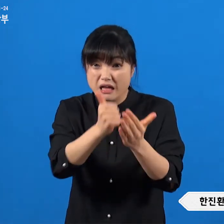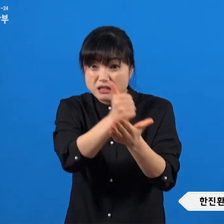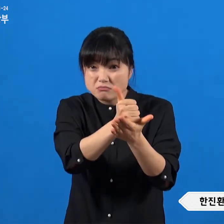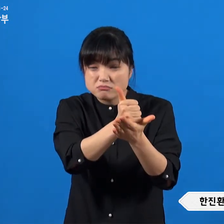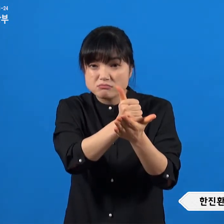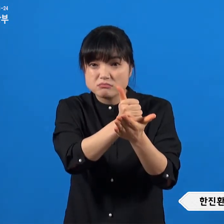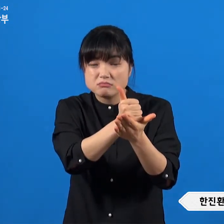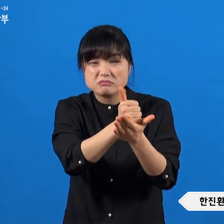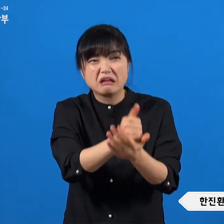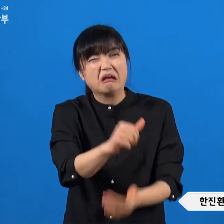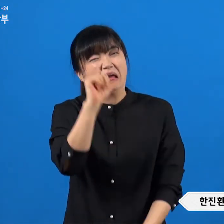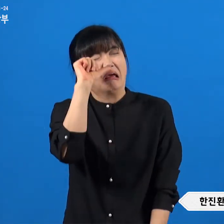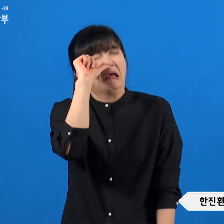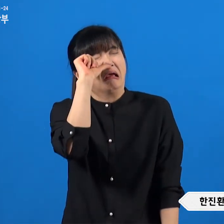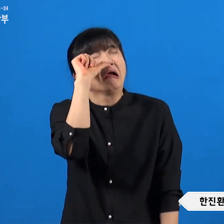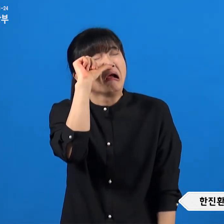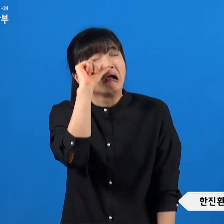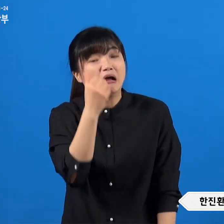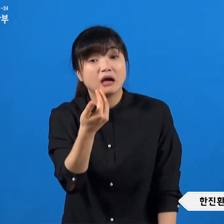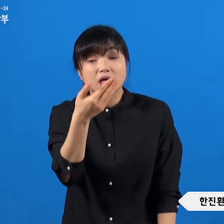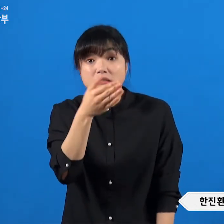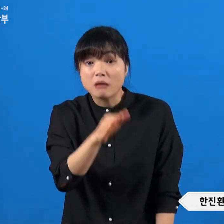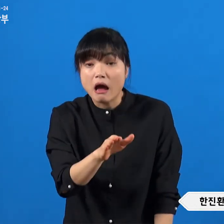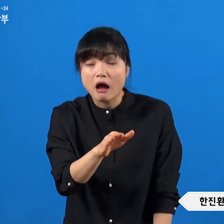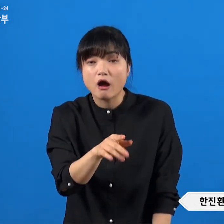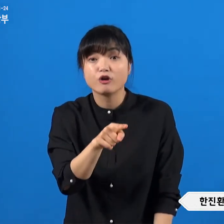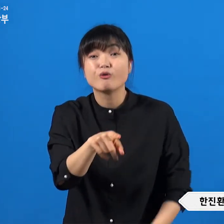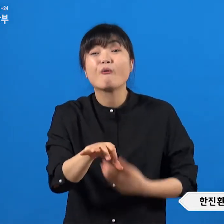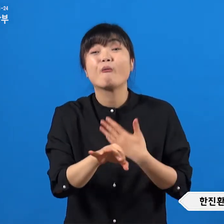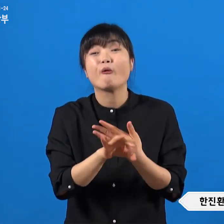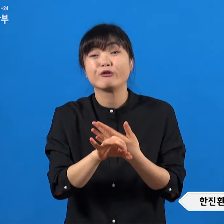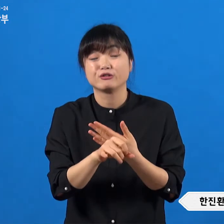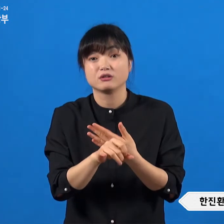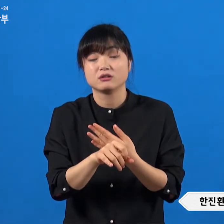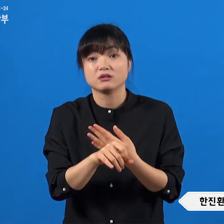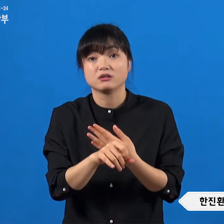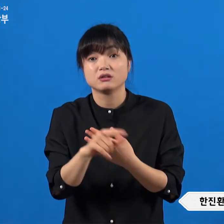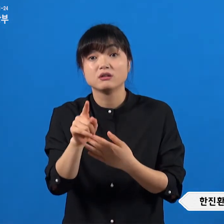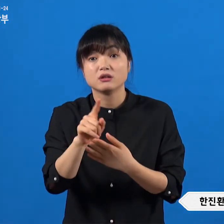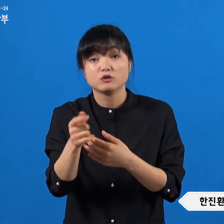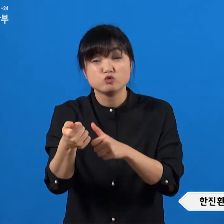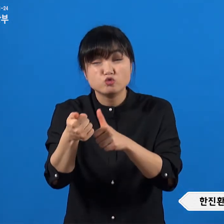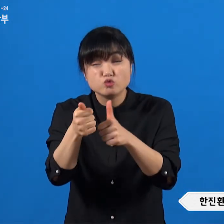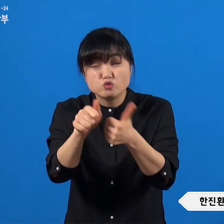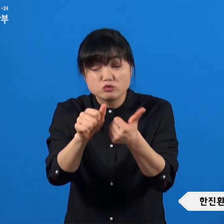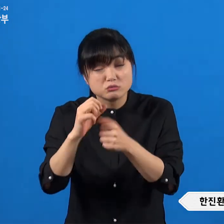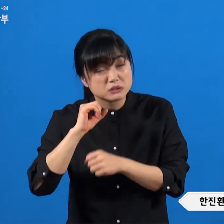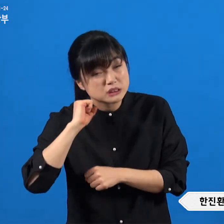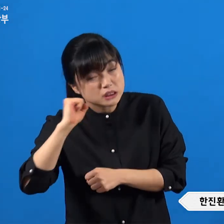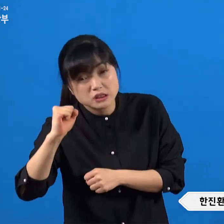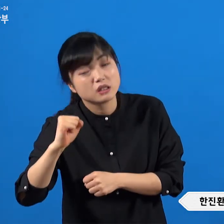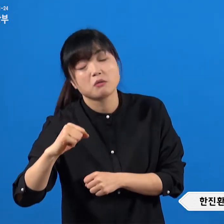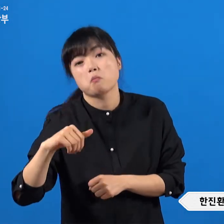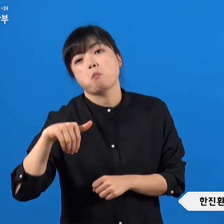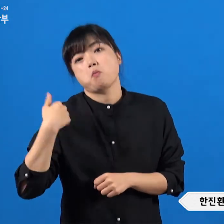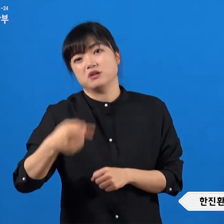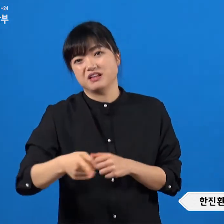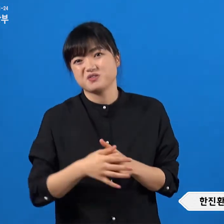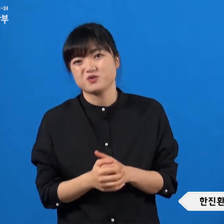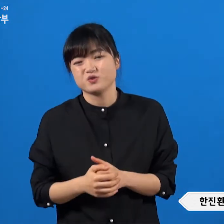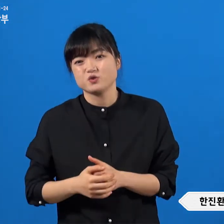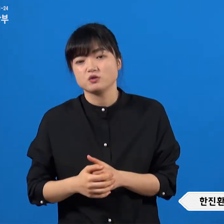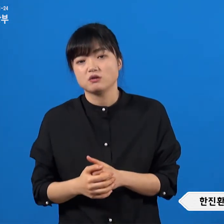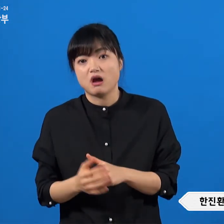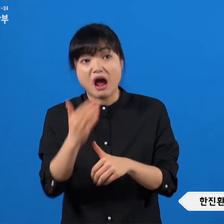하나님은 걷어차버렸는데 그러면 죽음의 종이 된다는 것은 몰랐던 것입니다.